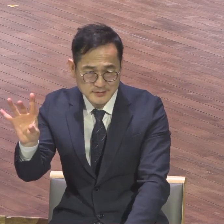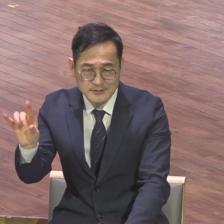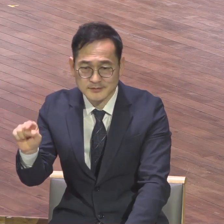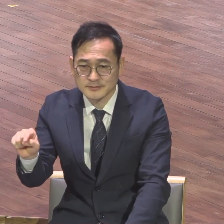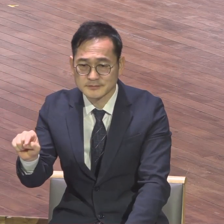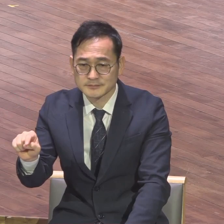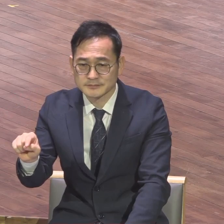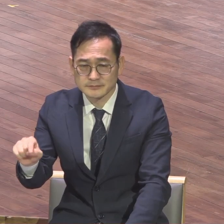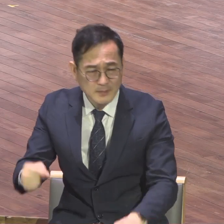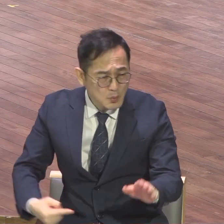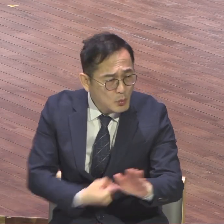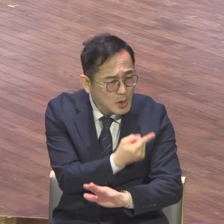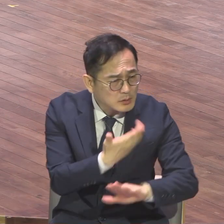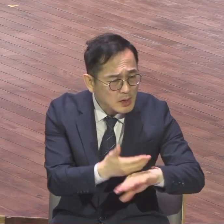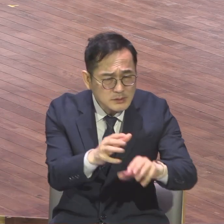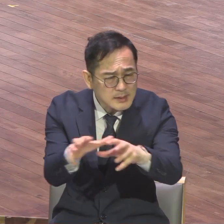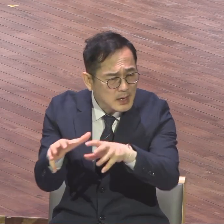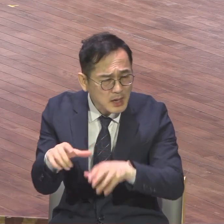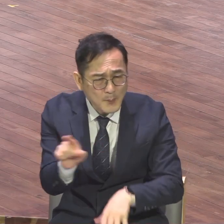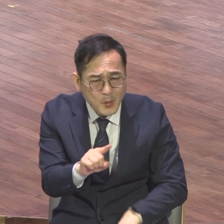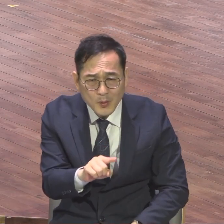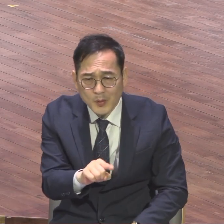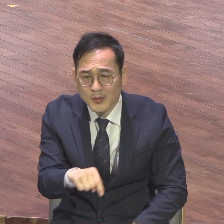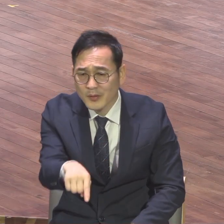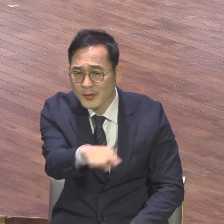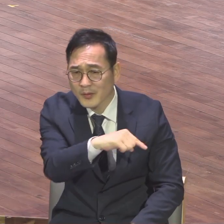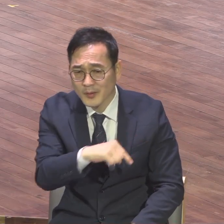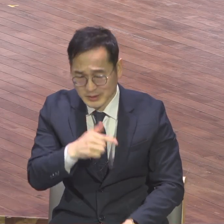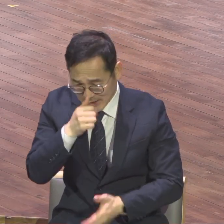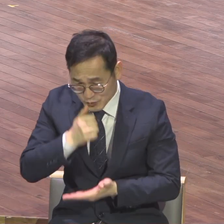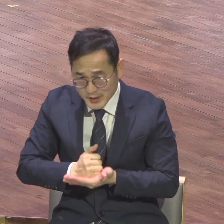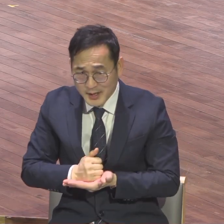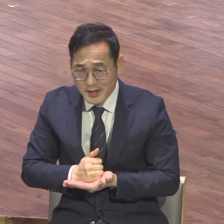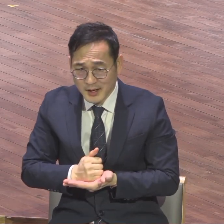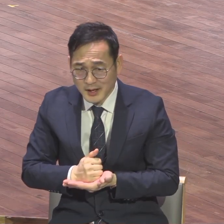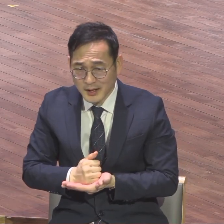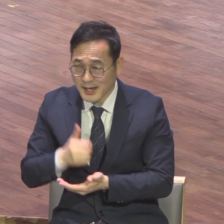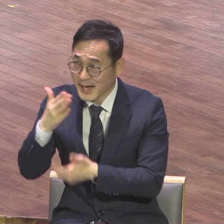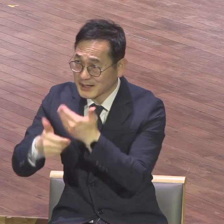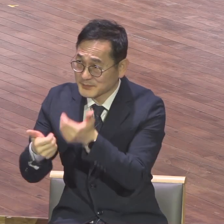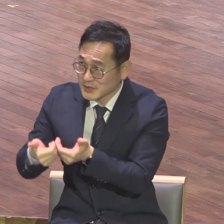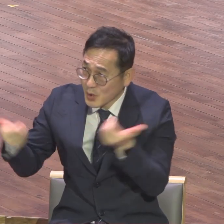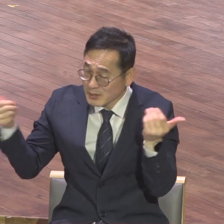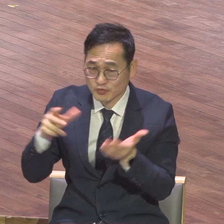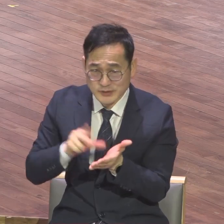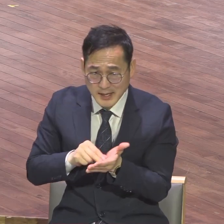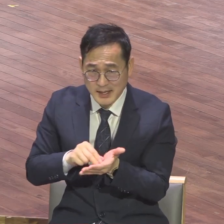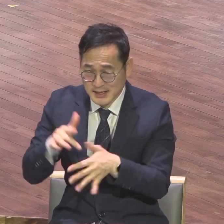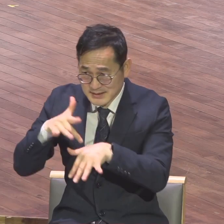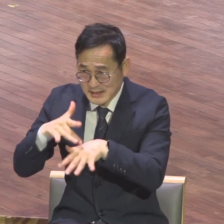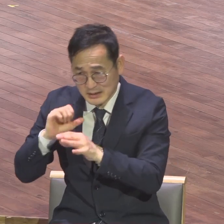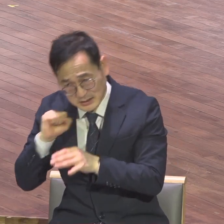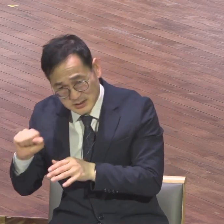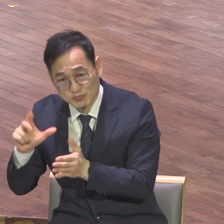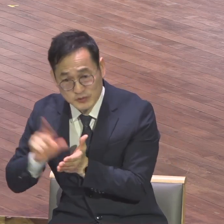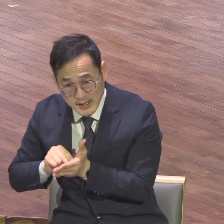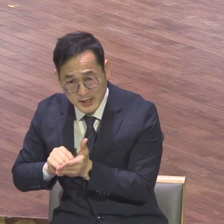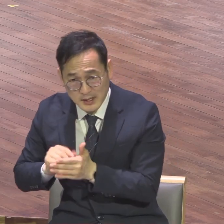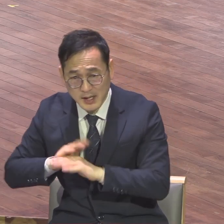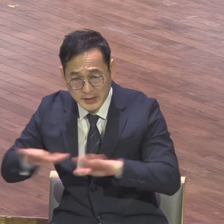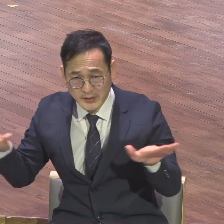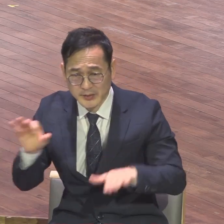세상에 그 어떤 것도 우리가 가지고 있는 하나님을 떠난 문제, 죄 문제, 이 사단 문제, 그 어떤